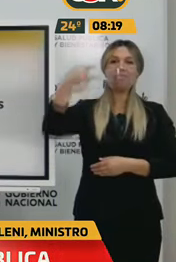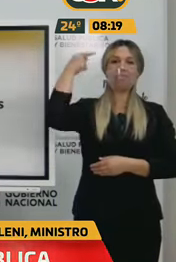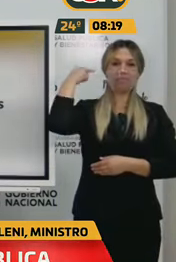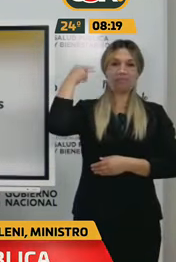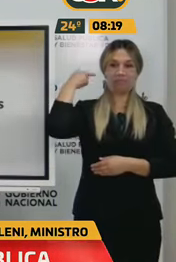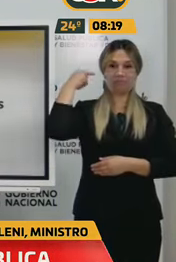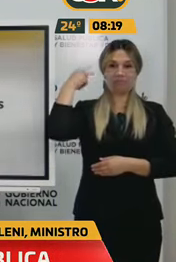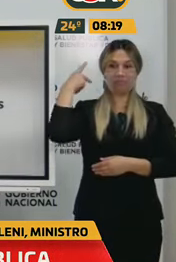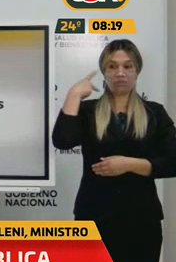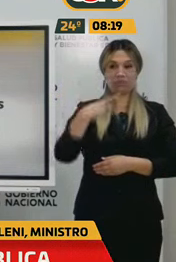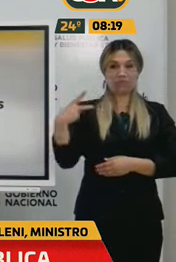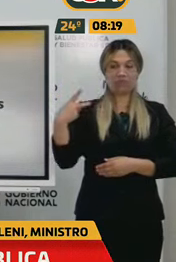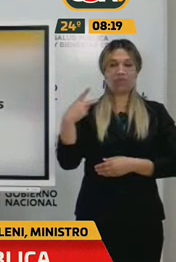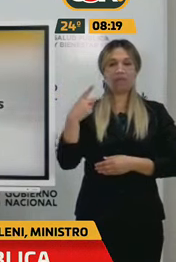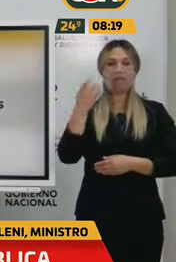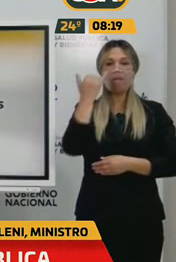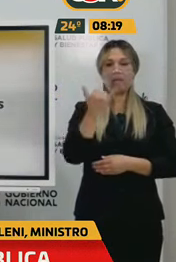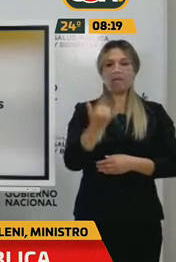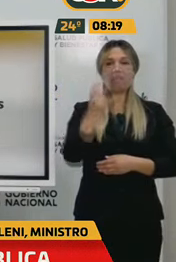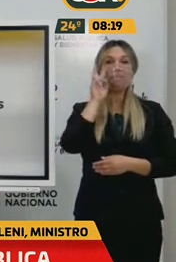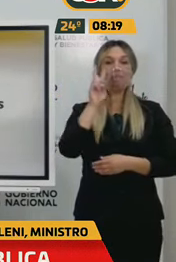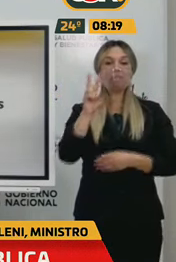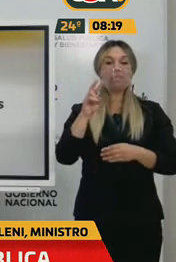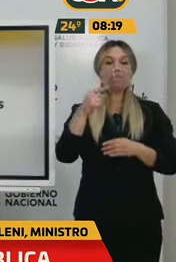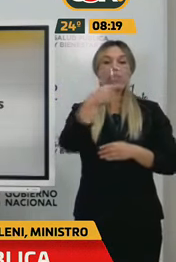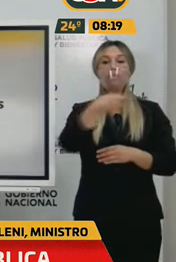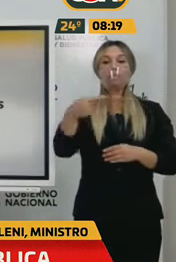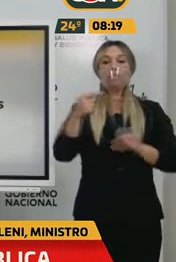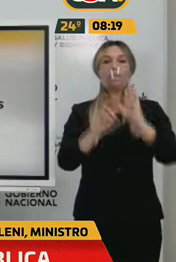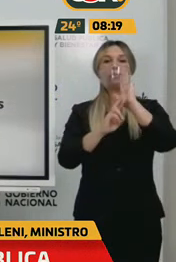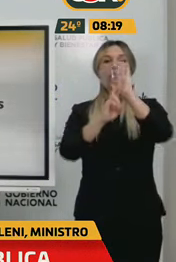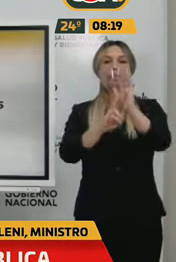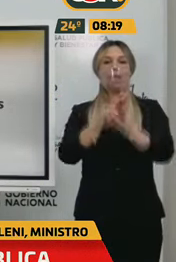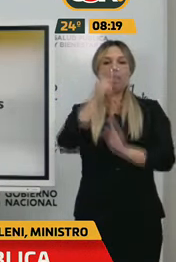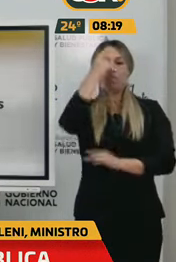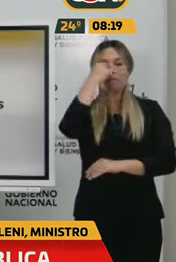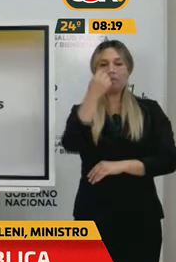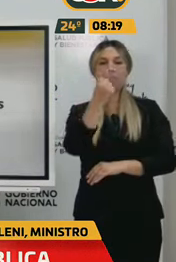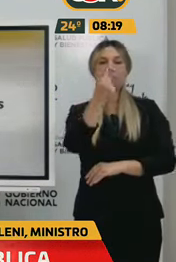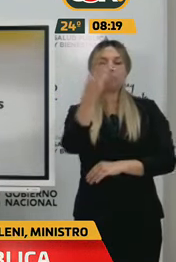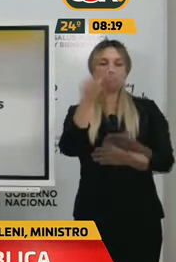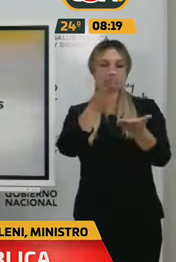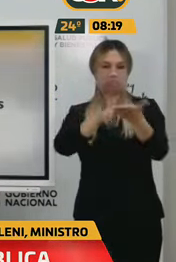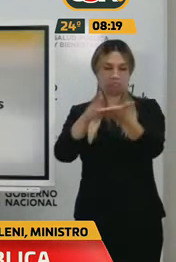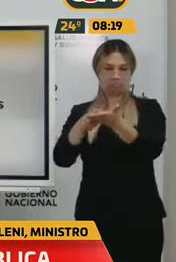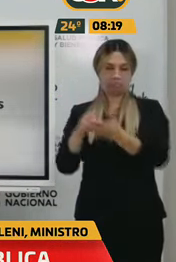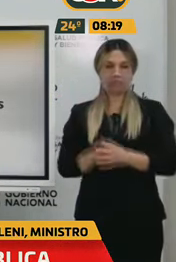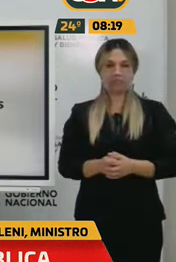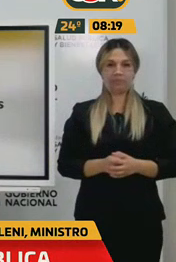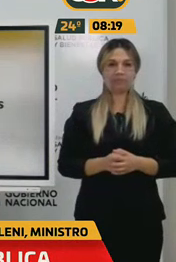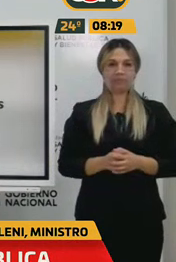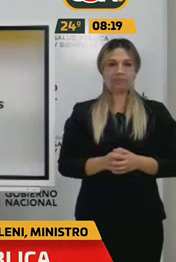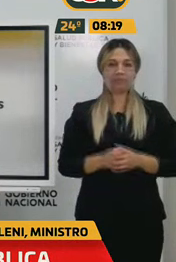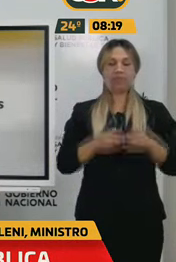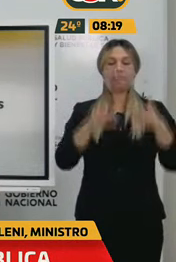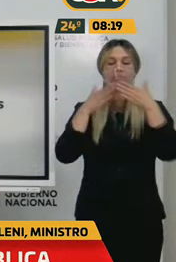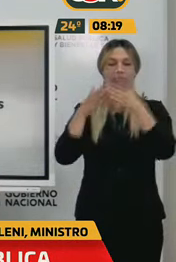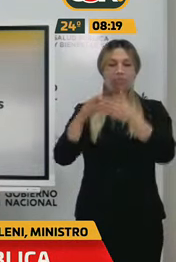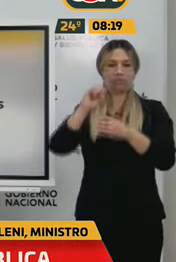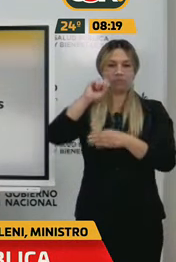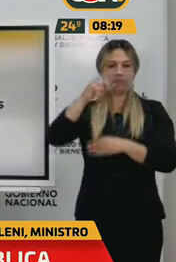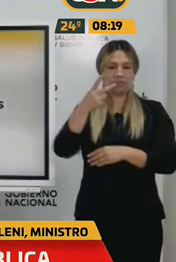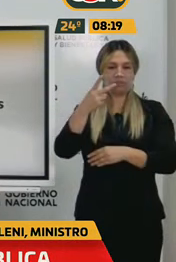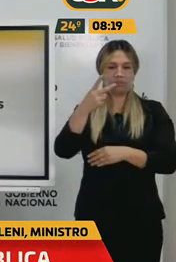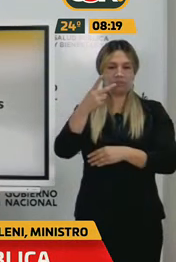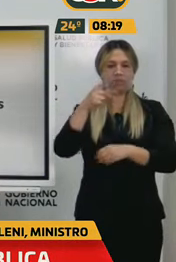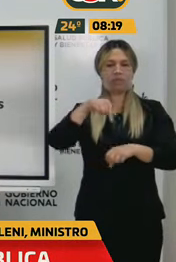aquí, que eso pudiera cambiar, digamos. Siguiente consulta. ¿Podría ser posible que Paraguay ya haya